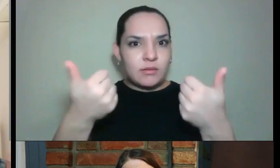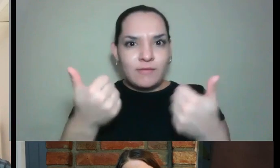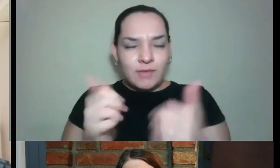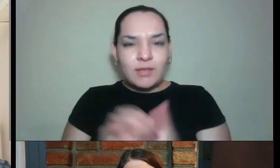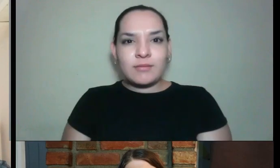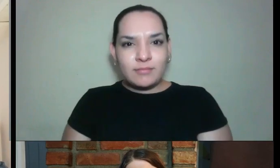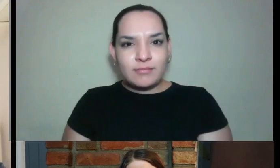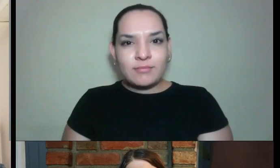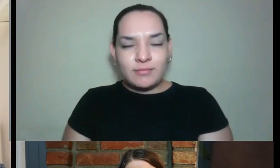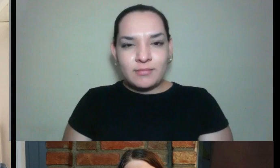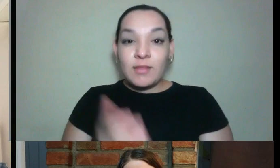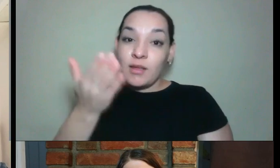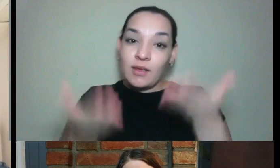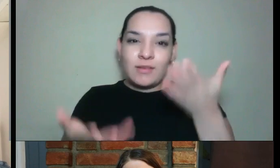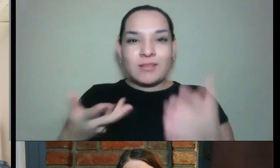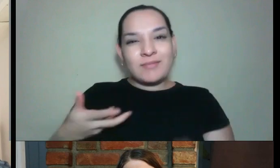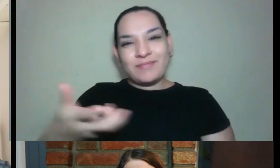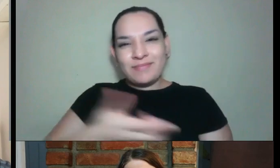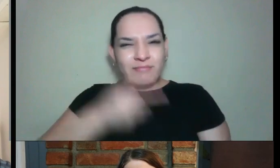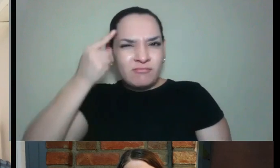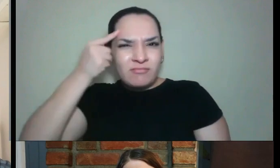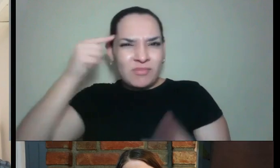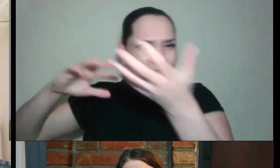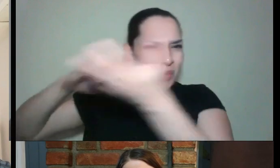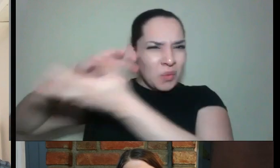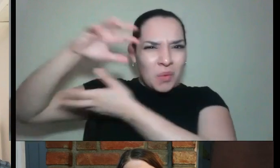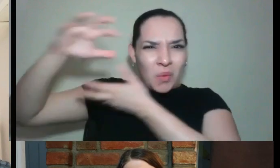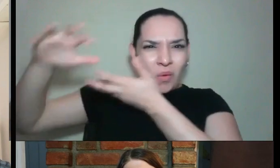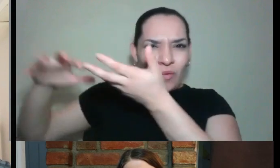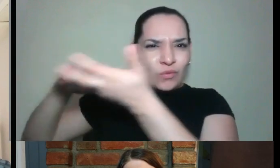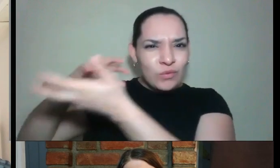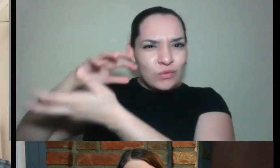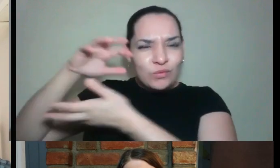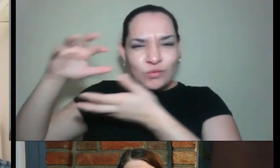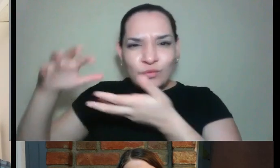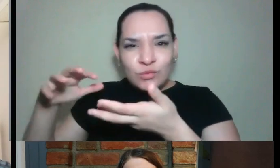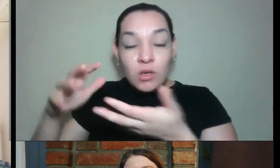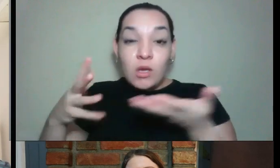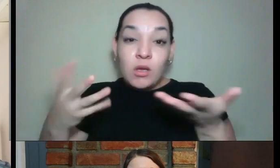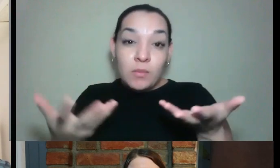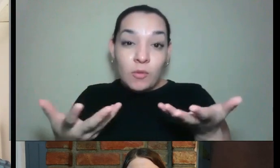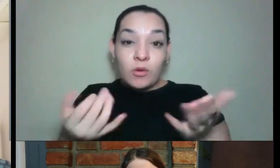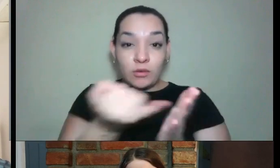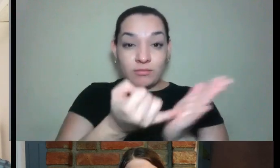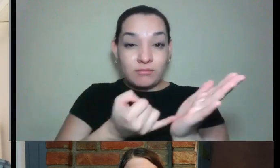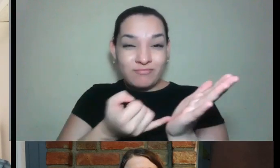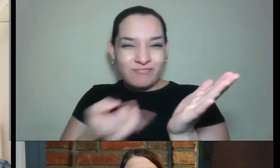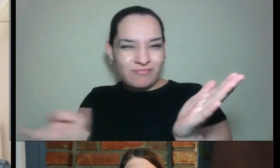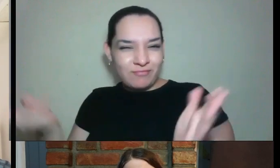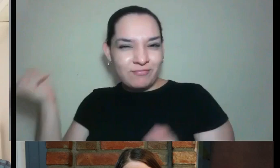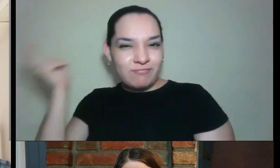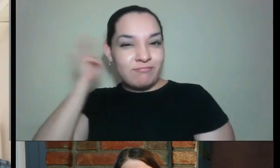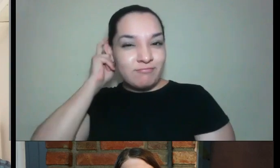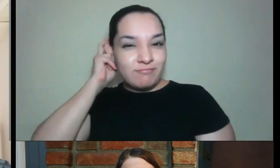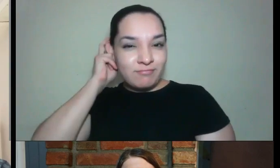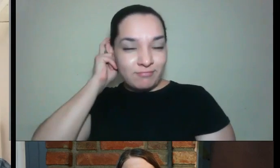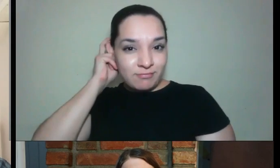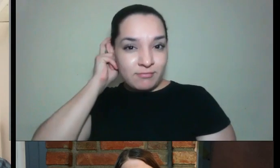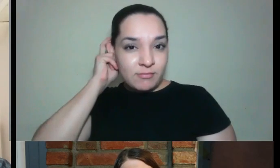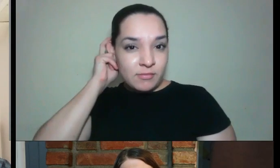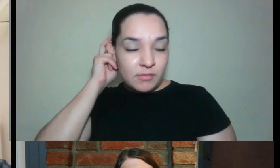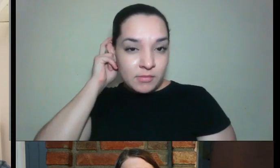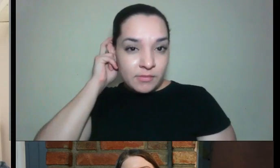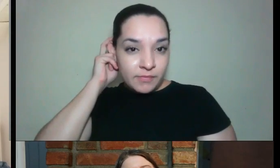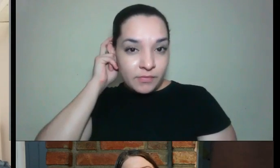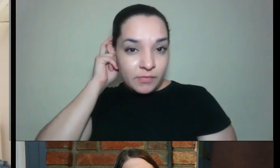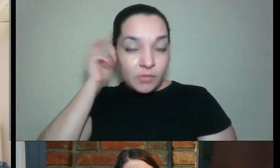Y eso también confunde mucho a las personas, porque justamente el implante coclear